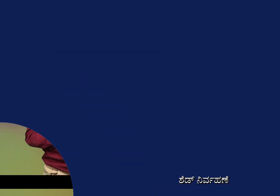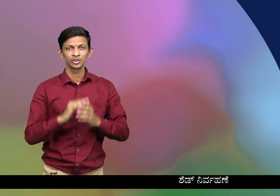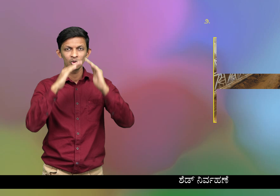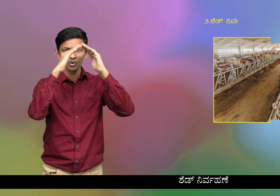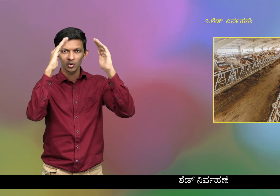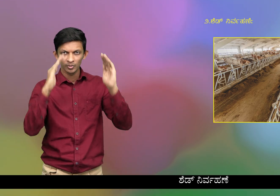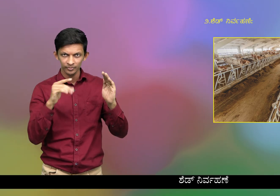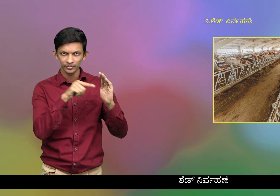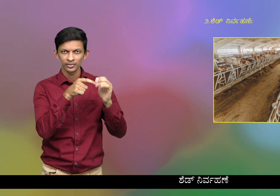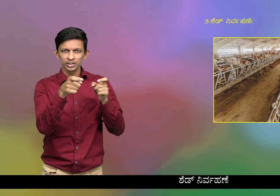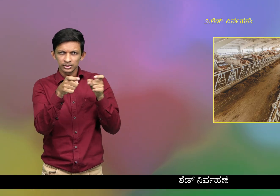ಶೆಡ್ ನಿರ್ವಹಣೆ.